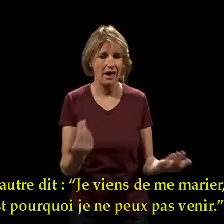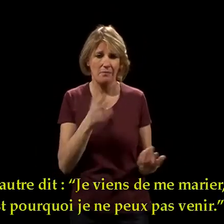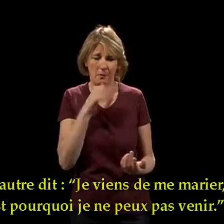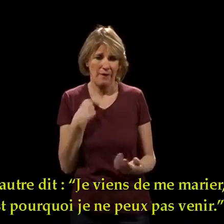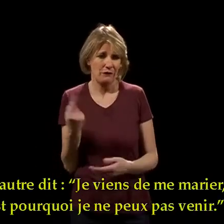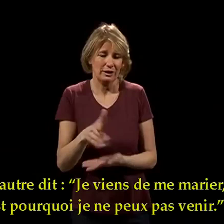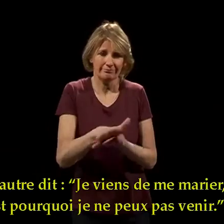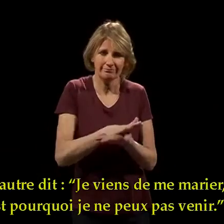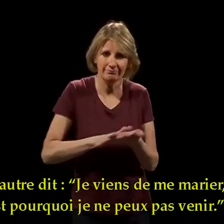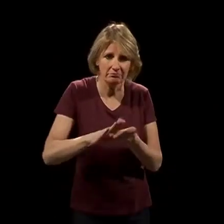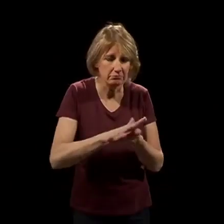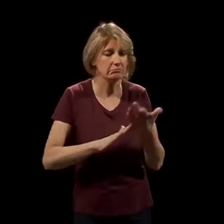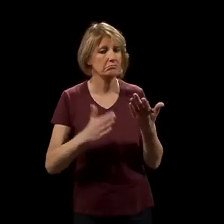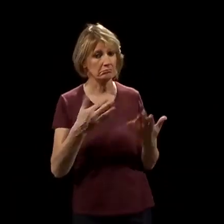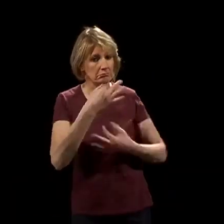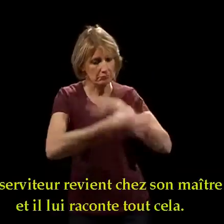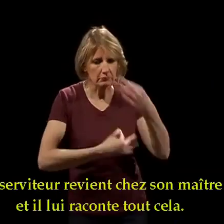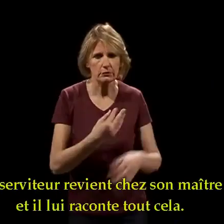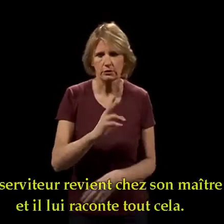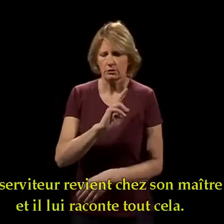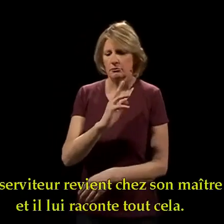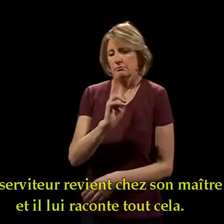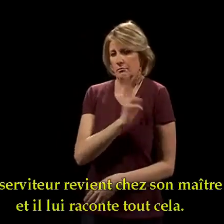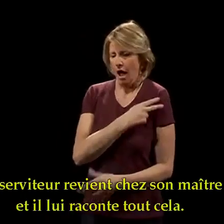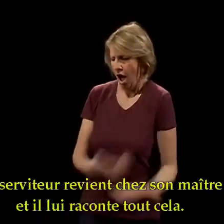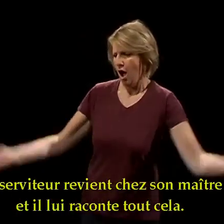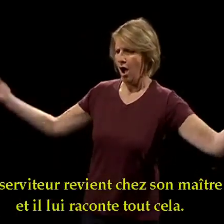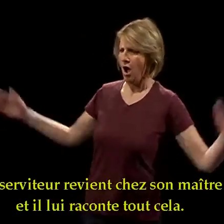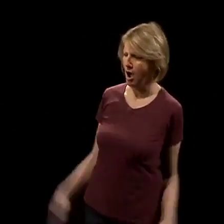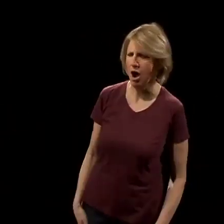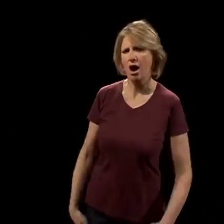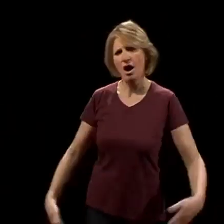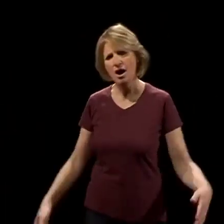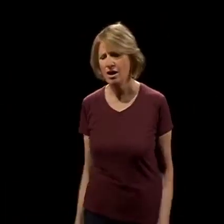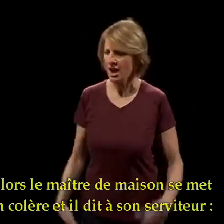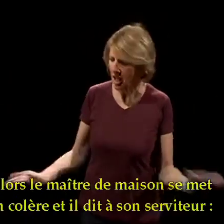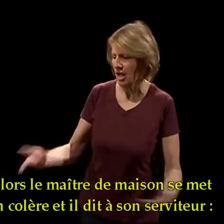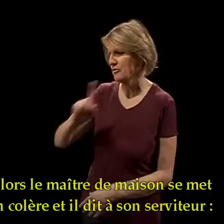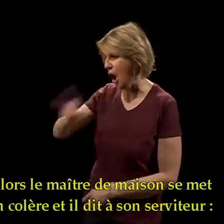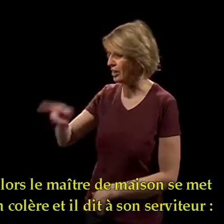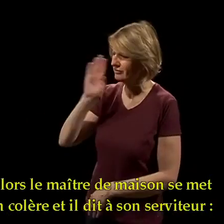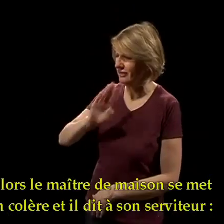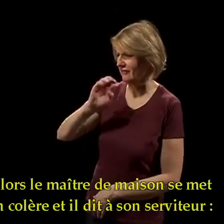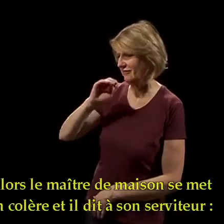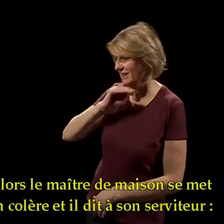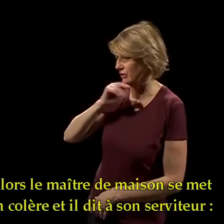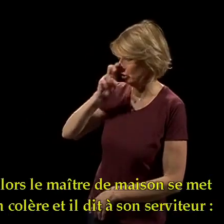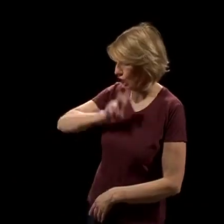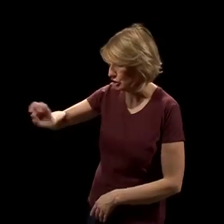» Un autre dit, Je viens de me marier, c'est pourquoi je ne peux pas venir. » Le serviteur revient chez son maître et lui raconte tout cela. Alors le maître de